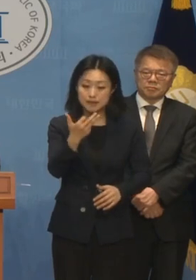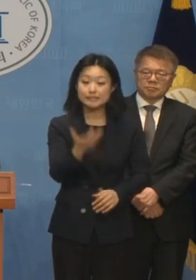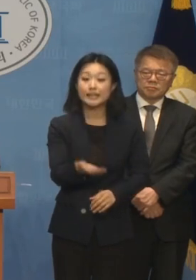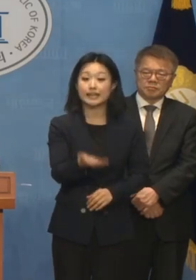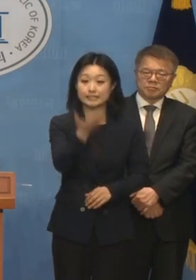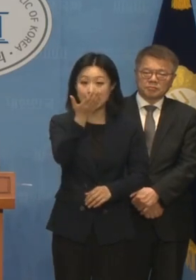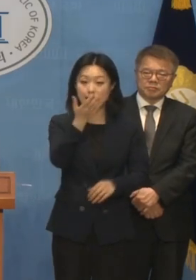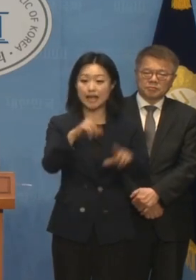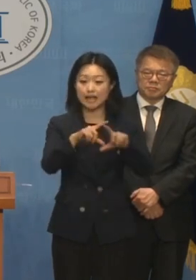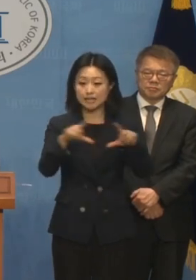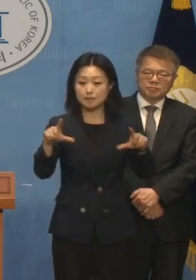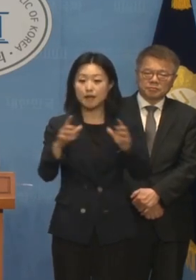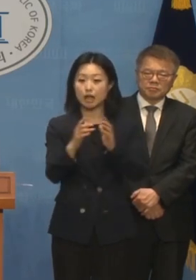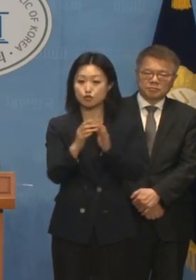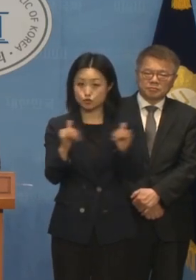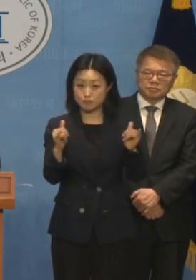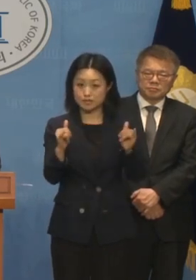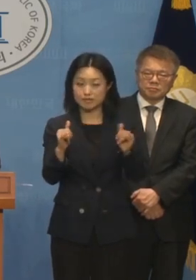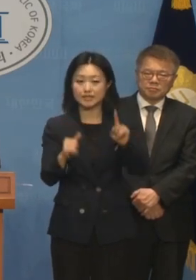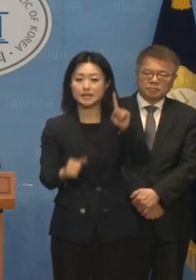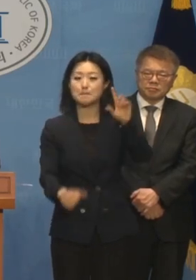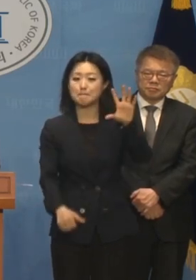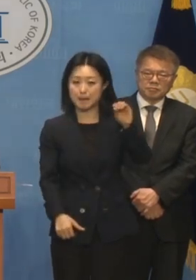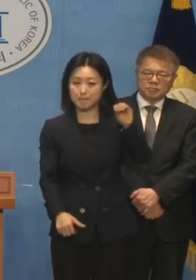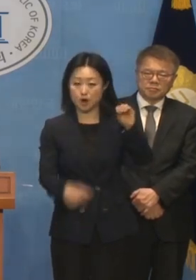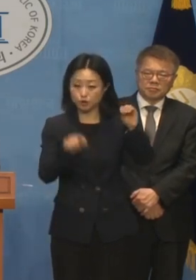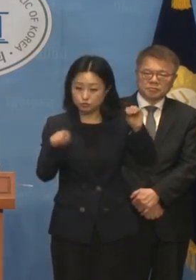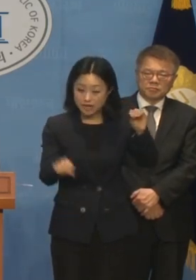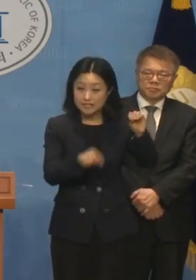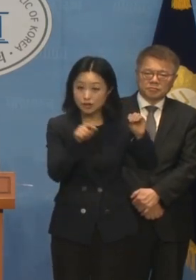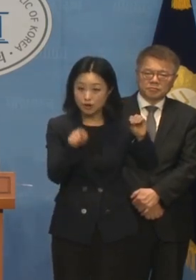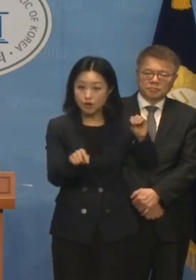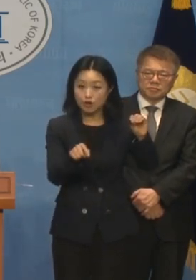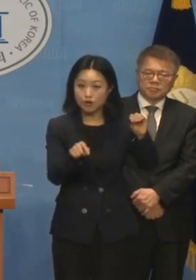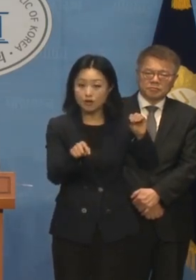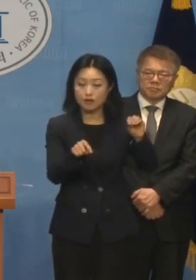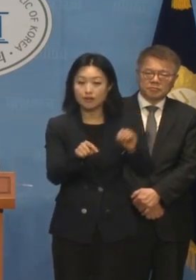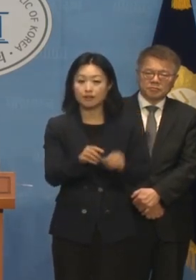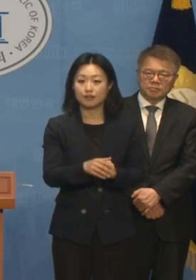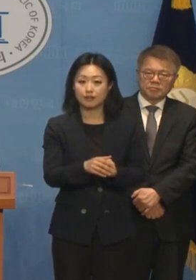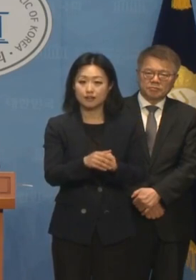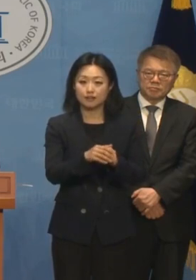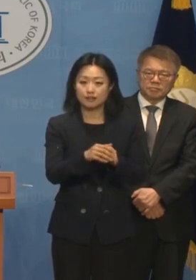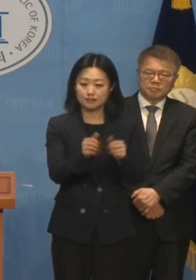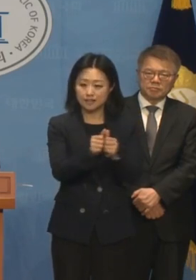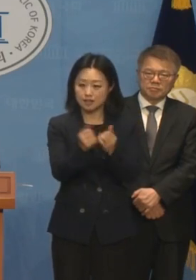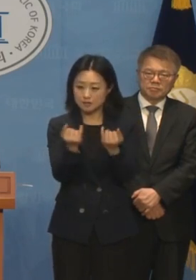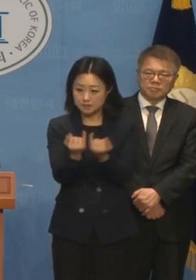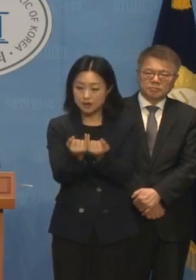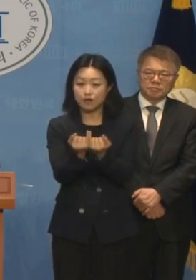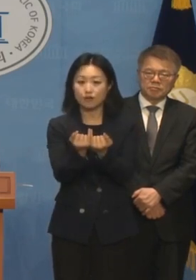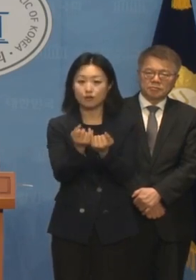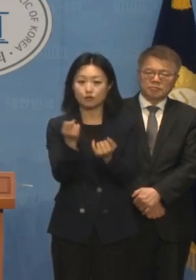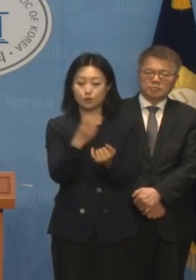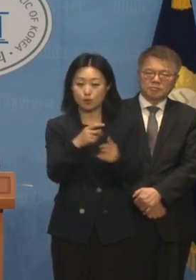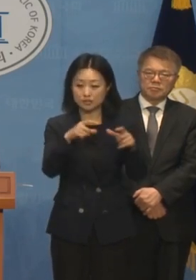이상 일반 국민 1만 명 중에서 성별, 연령,